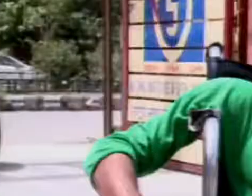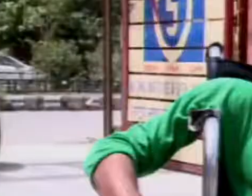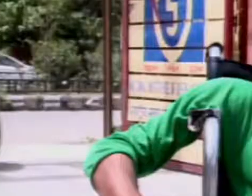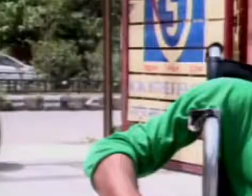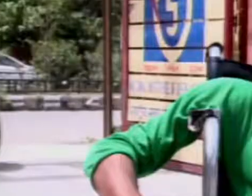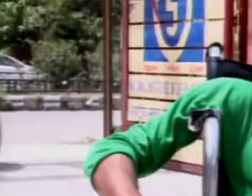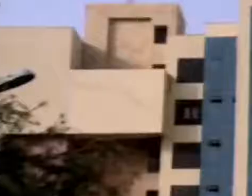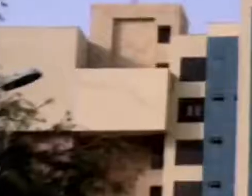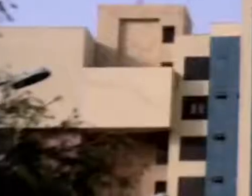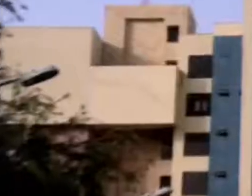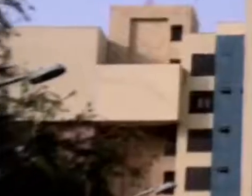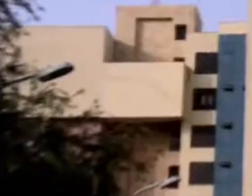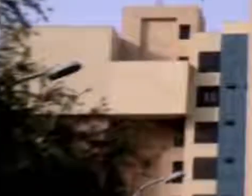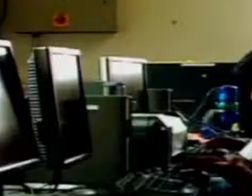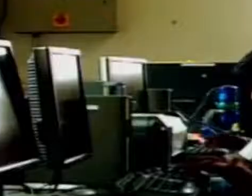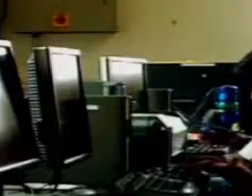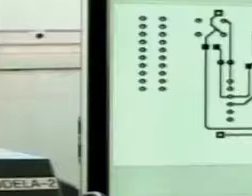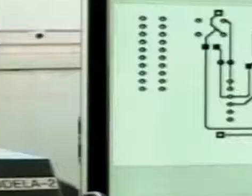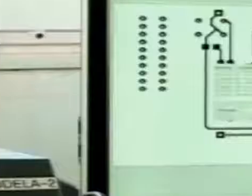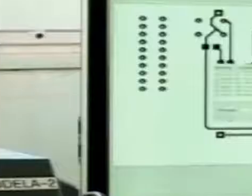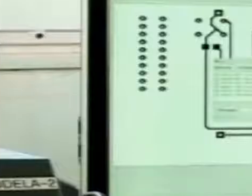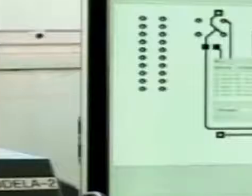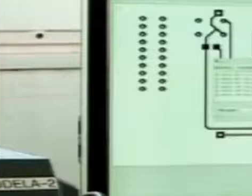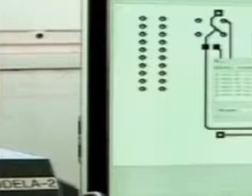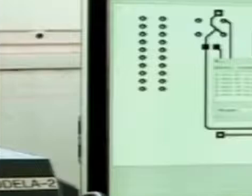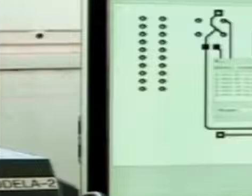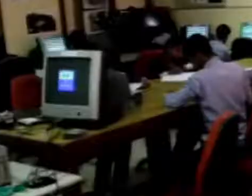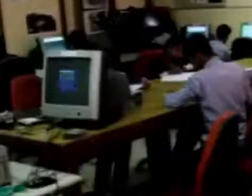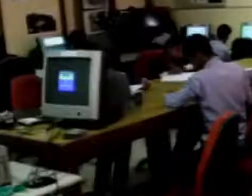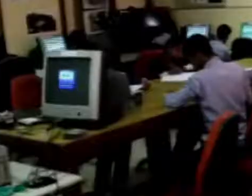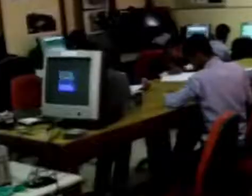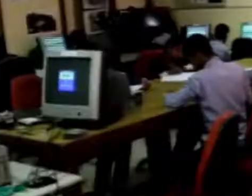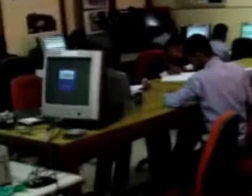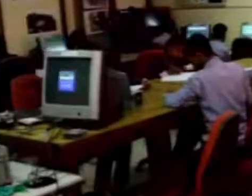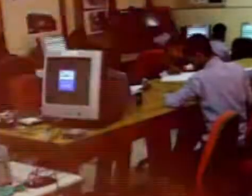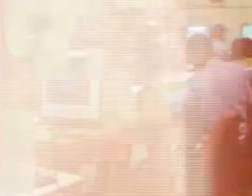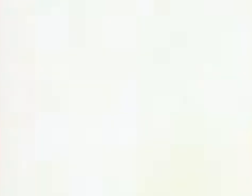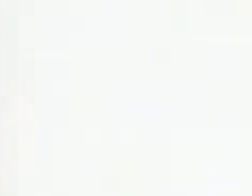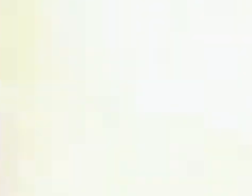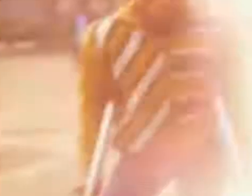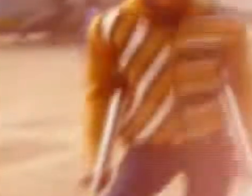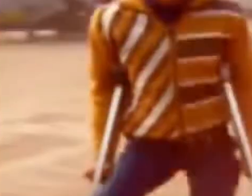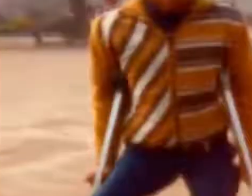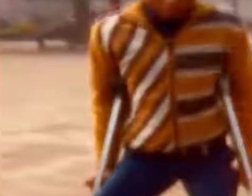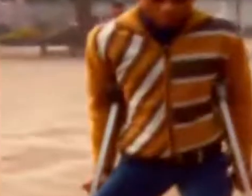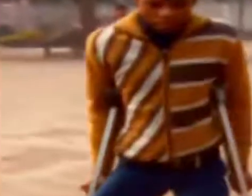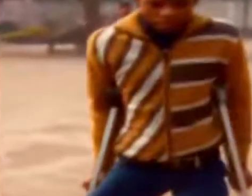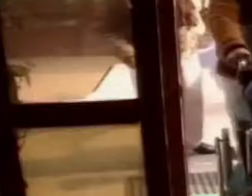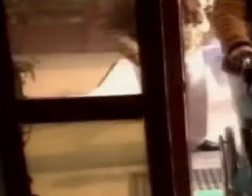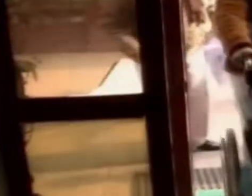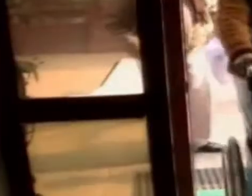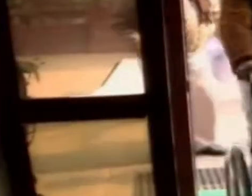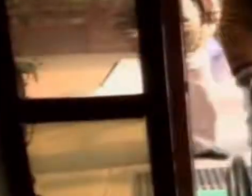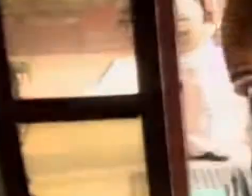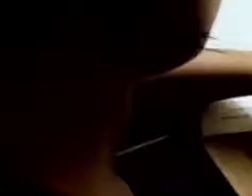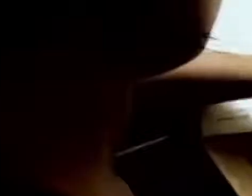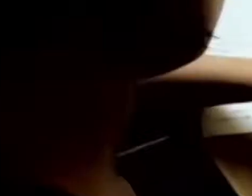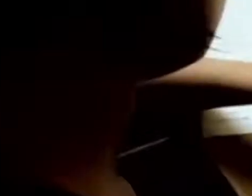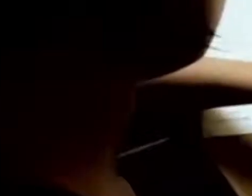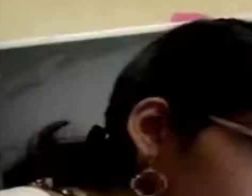हम अपना दीपक स्वयं बने, हम अपना रास्ता